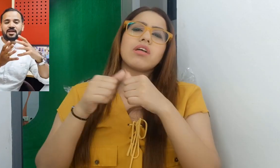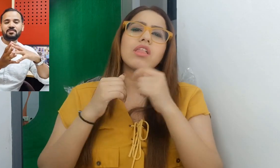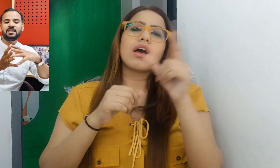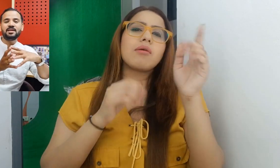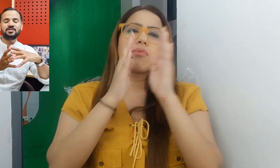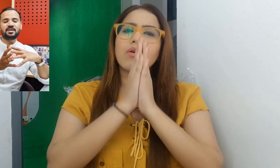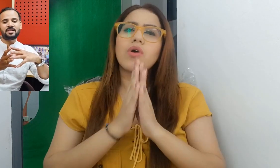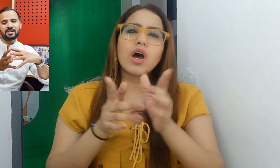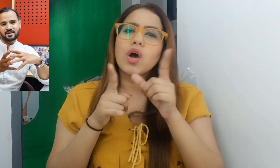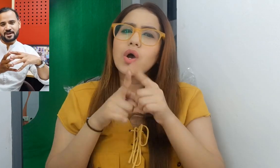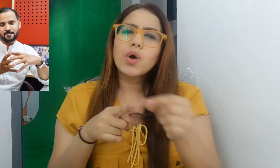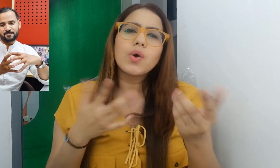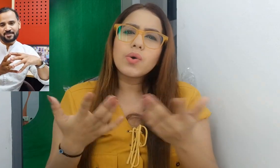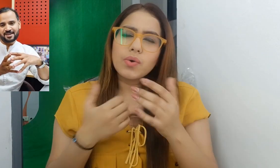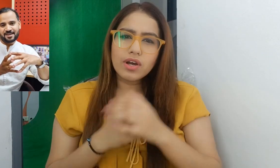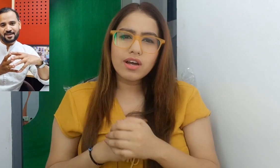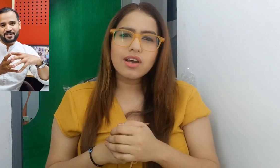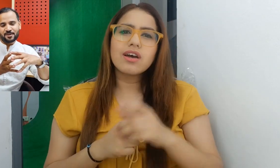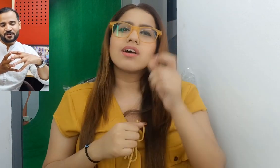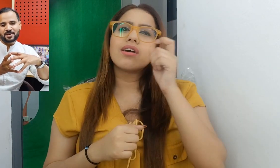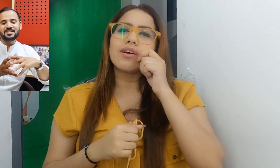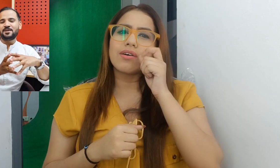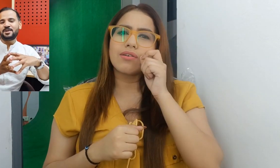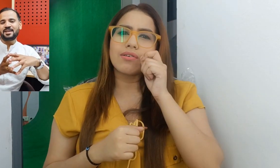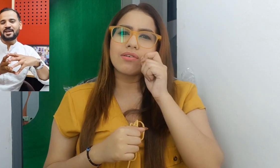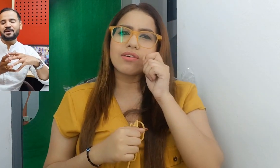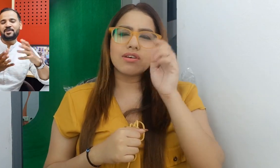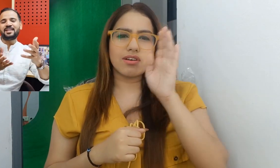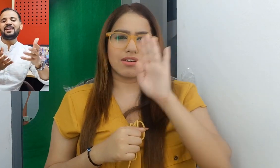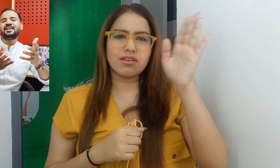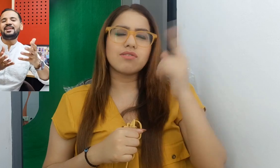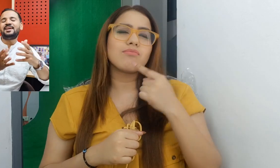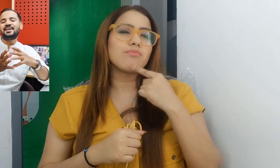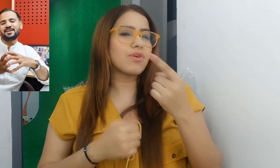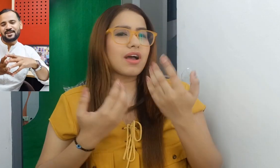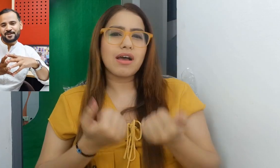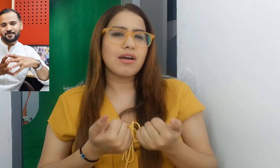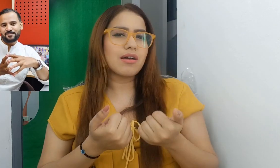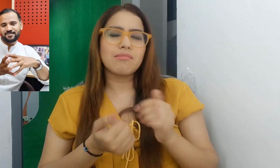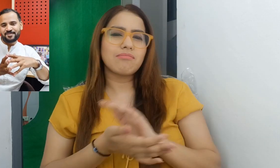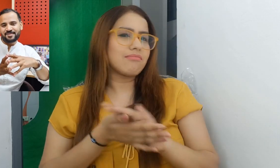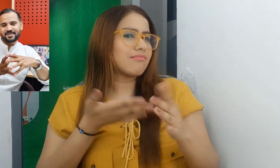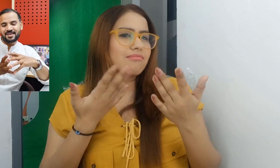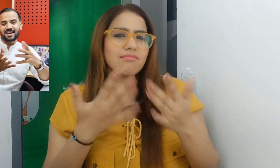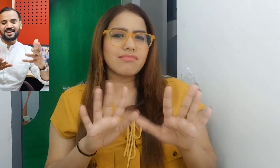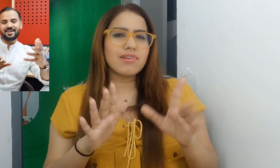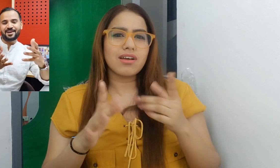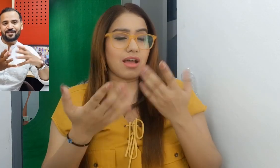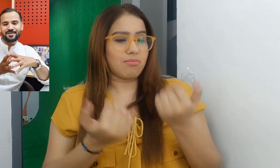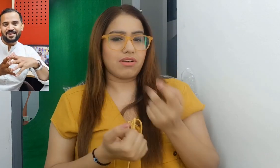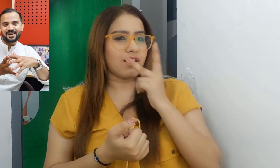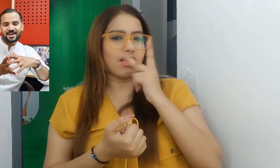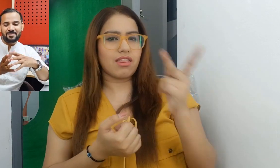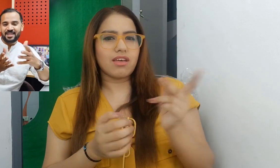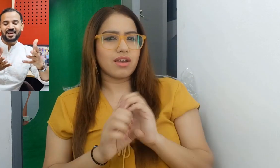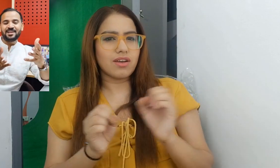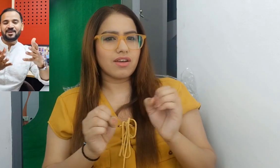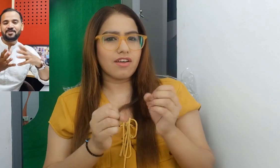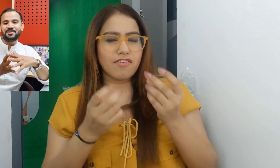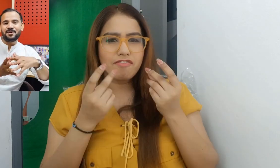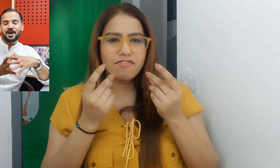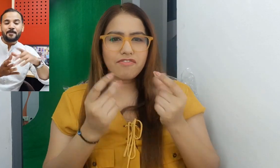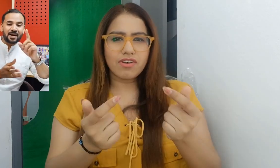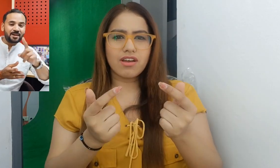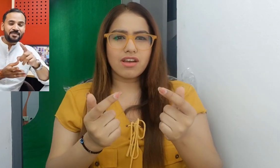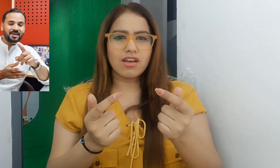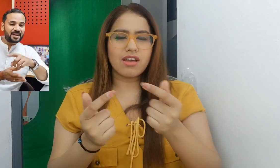ने प्रश्न किया कि बताइए ईश्वर करता क्या है। तो पंडित जी के बेटे ने कहा कि आप बतलाने के लिए रह क्या गया है, क्या रह गया है, अभी देखा नहीं